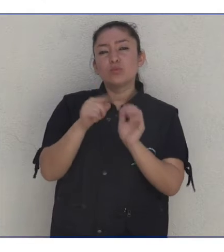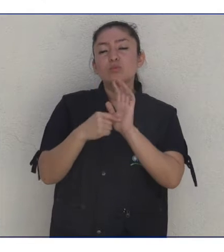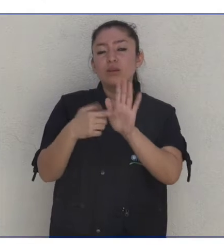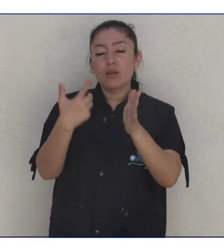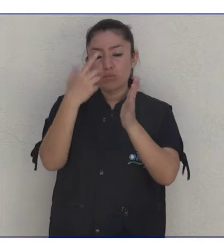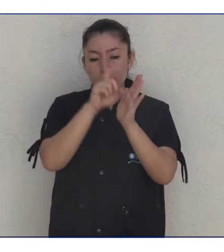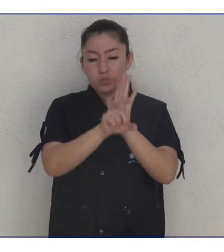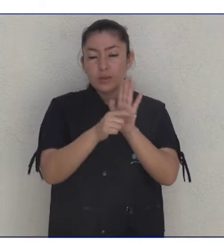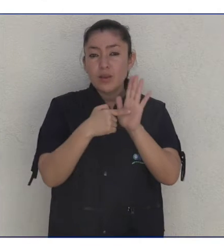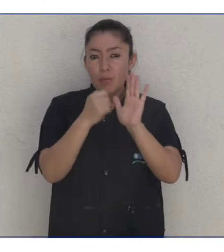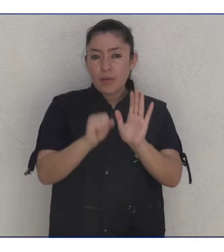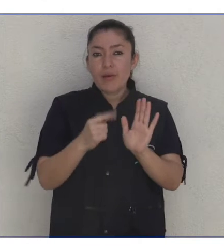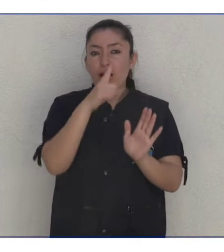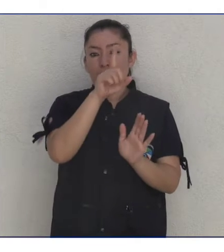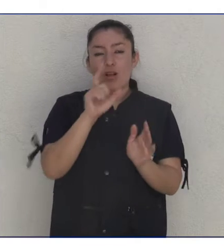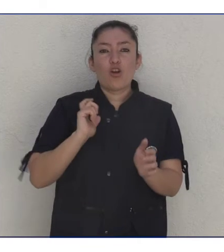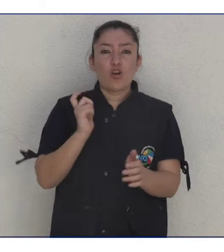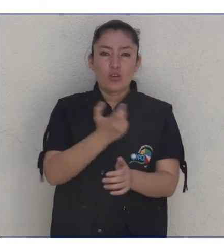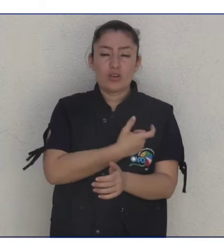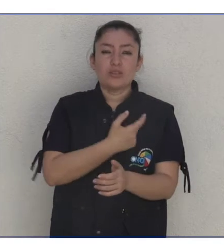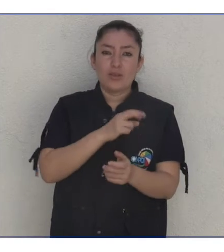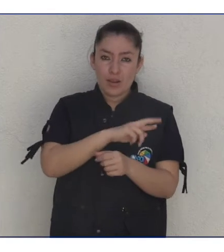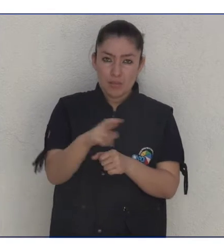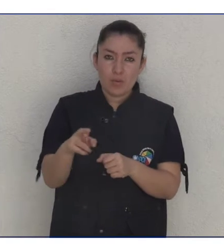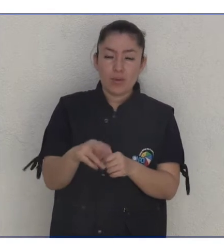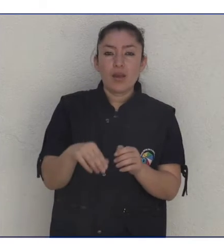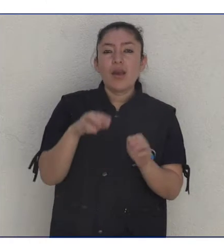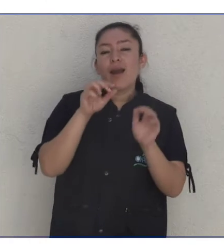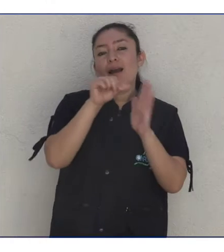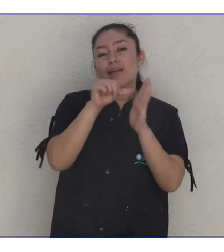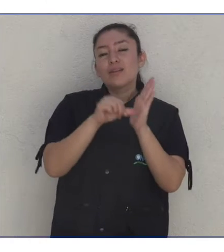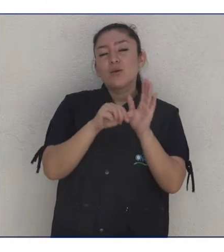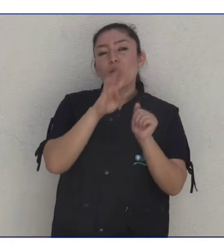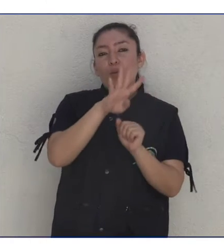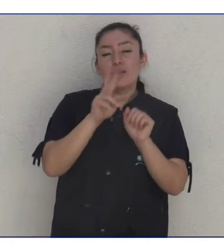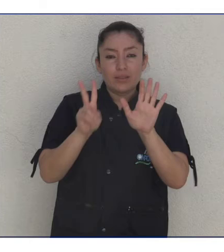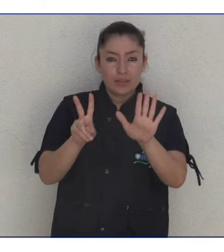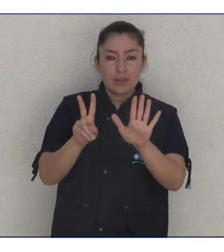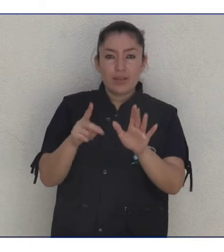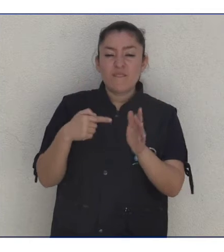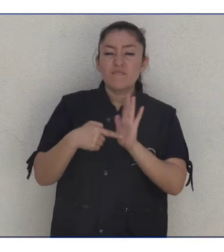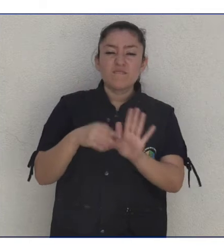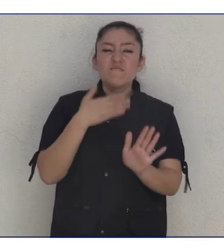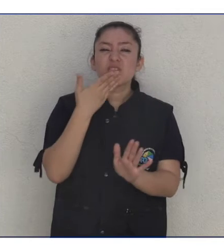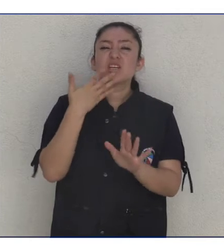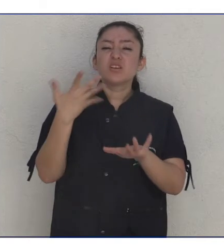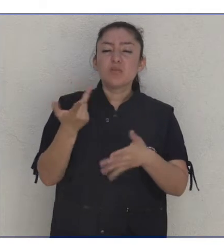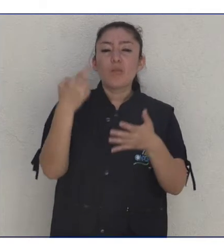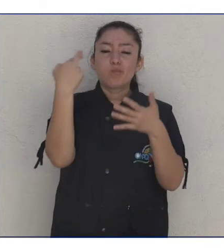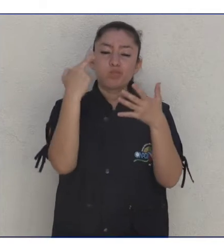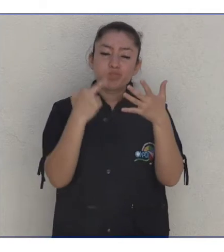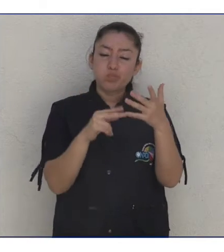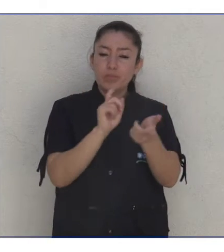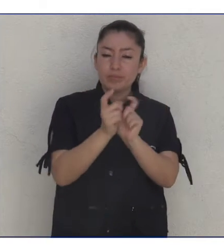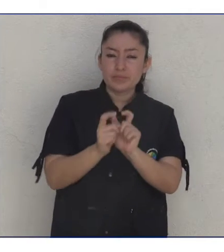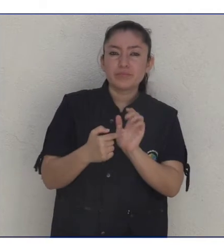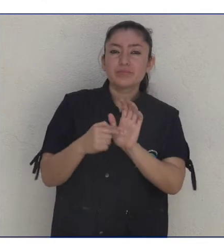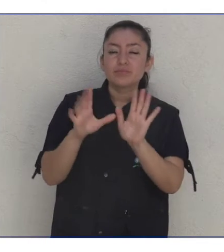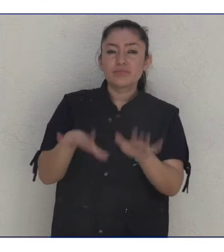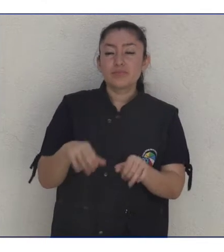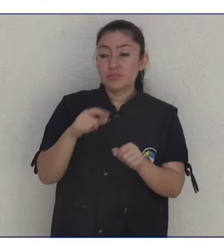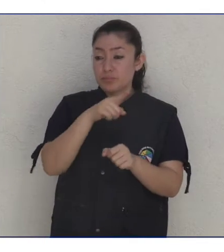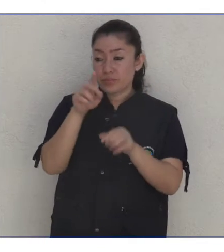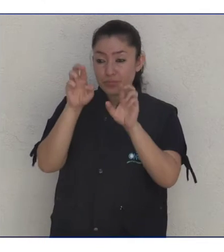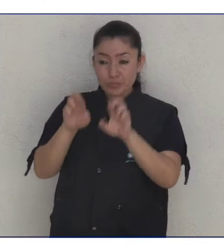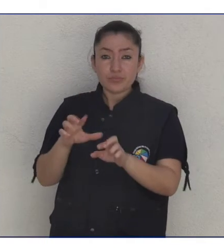5486 del Congreso de la República. Artículo 47. Facultad de la autoridad reguladora. El Procurador de los Derechos